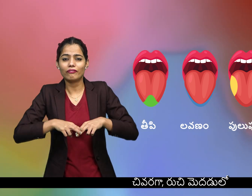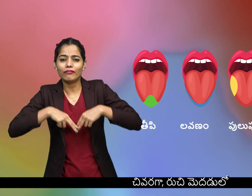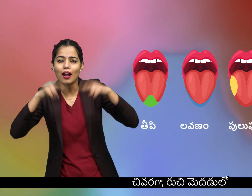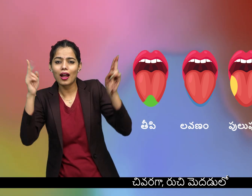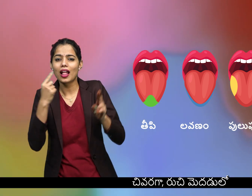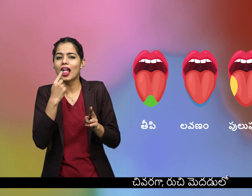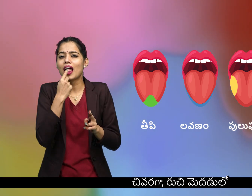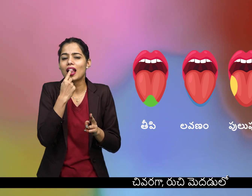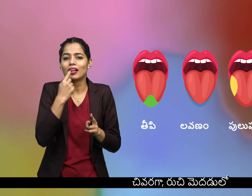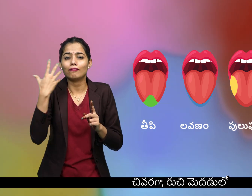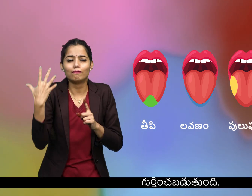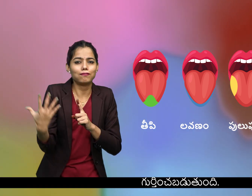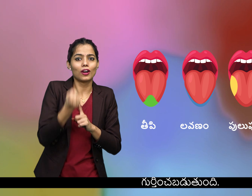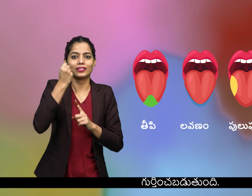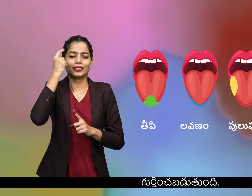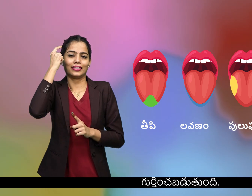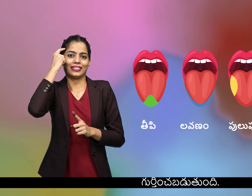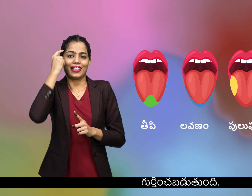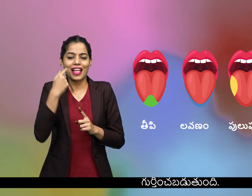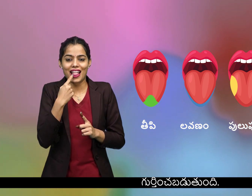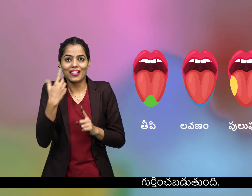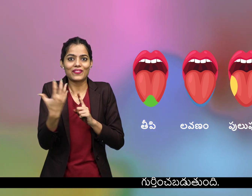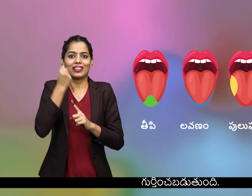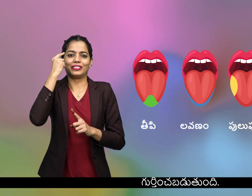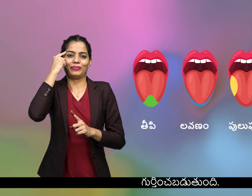చివరగా రుచి మెదడులో గుర్తించబడుతుంది.